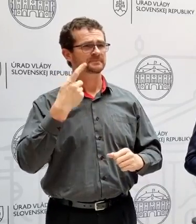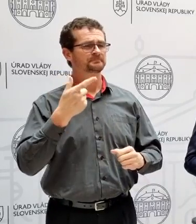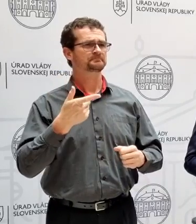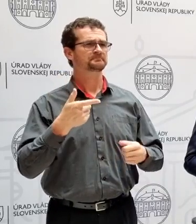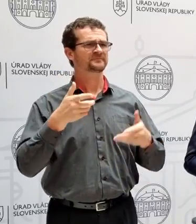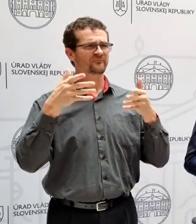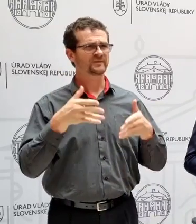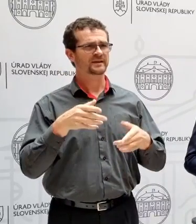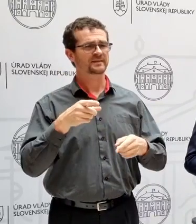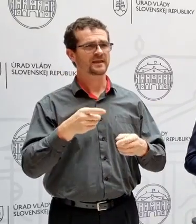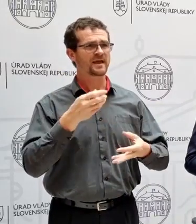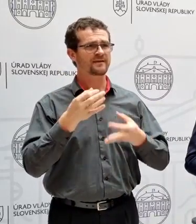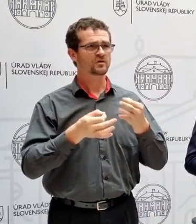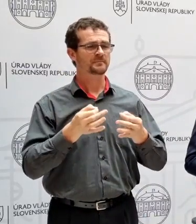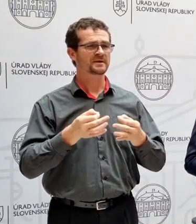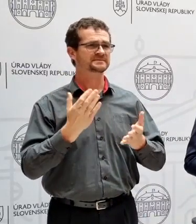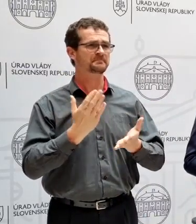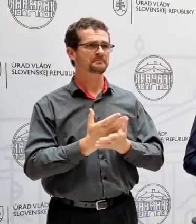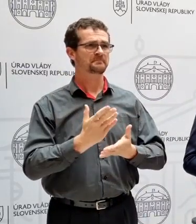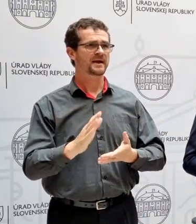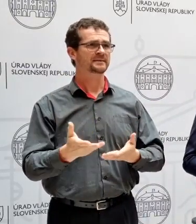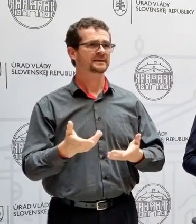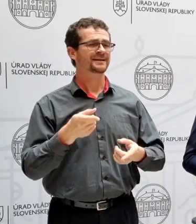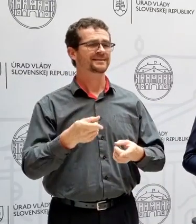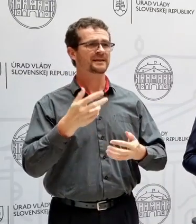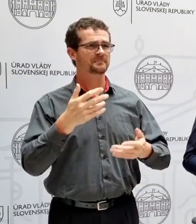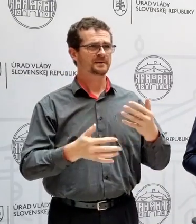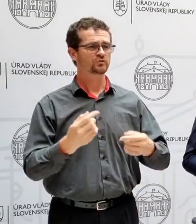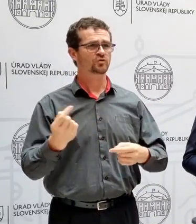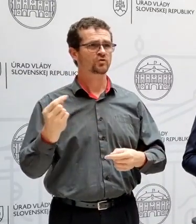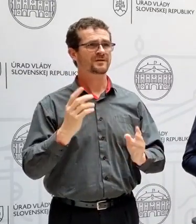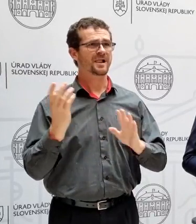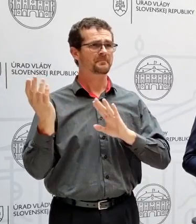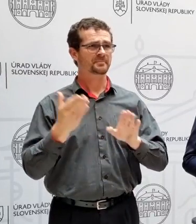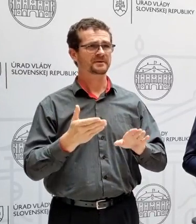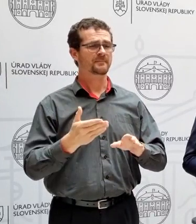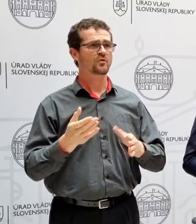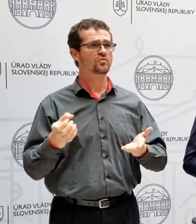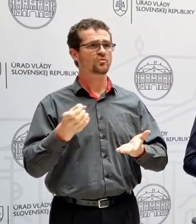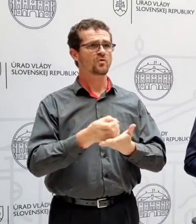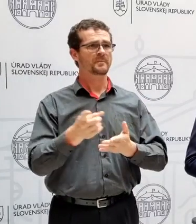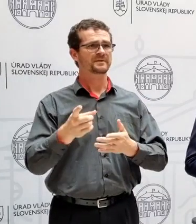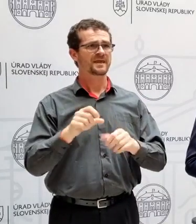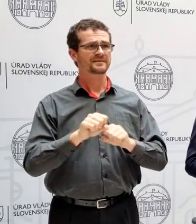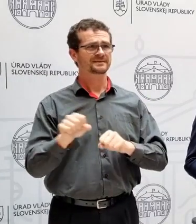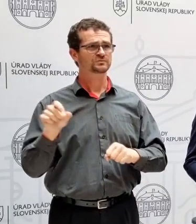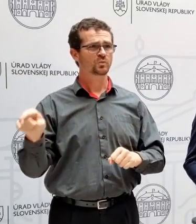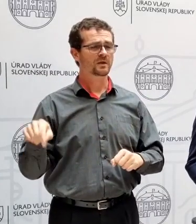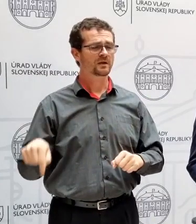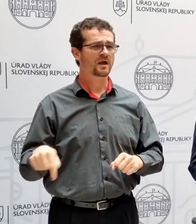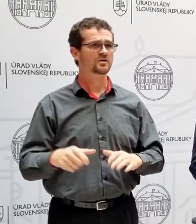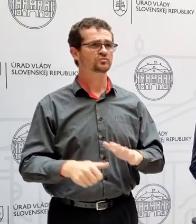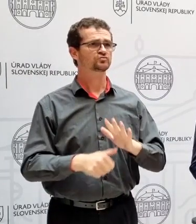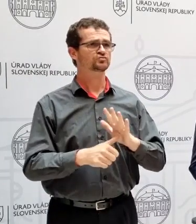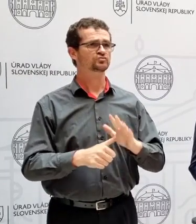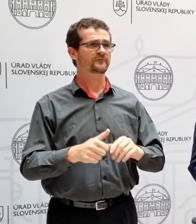hodnovernosť týchto informácií je daná tým, že tieto prepočty doniesol priamo nominant Richarda Sulíka,